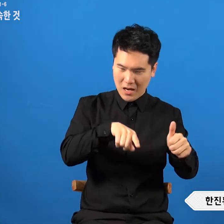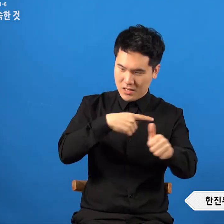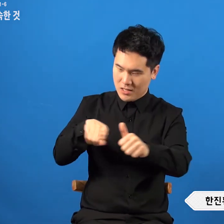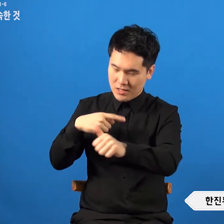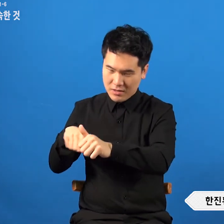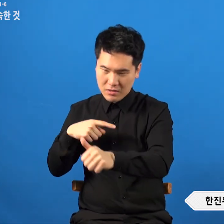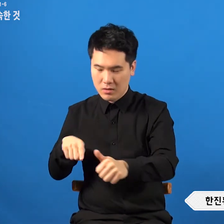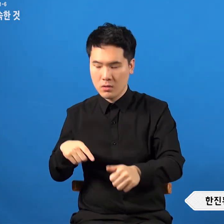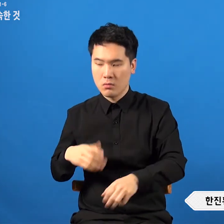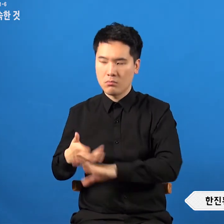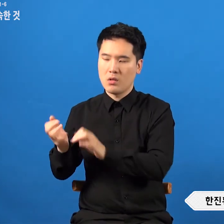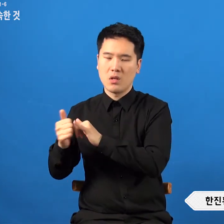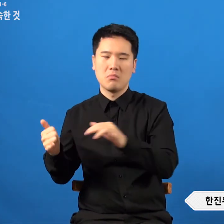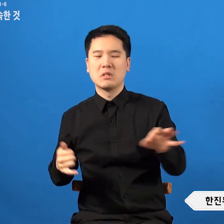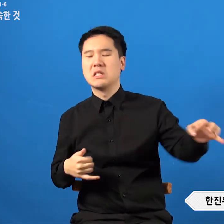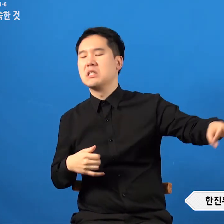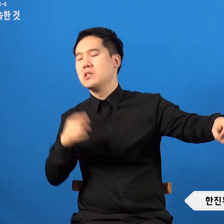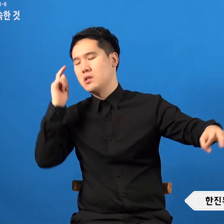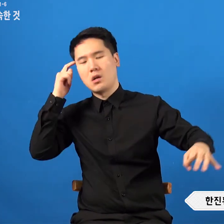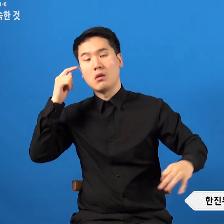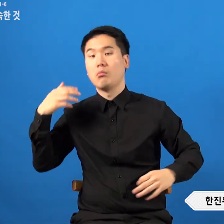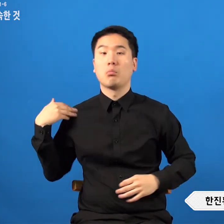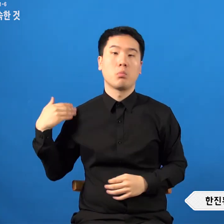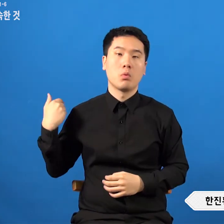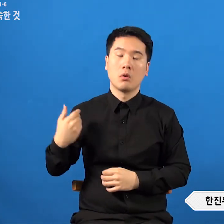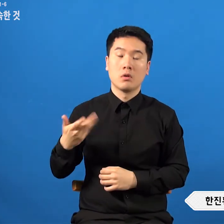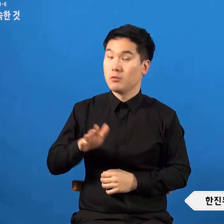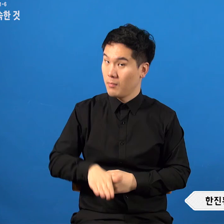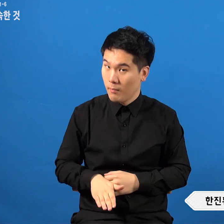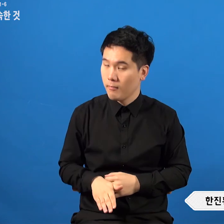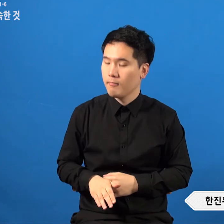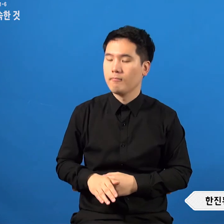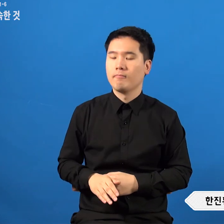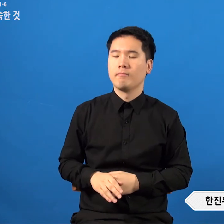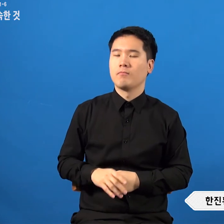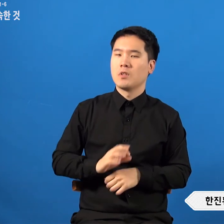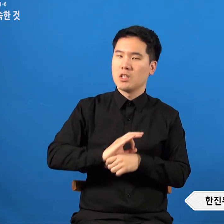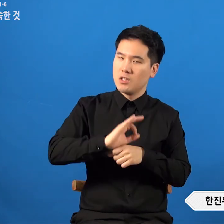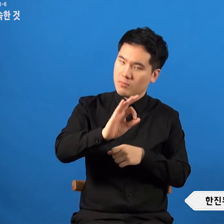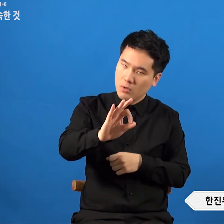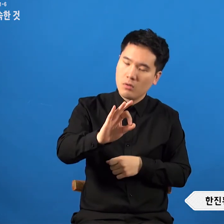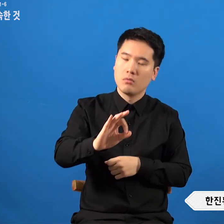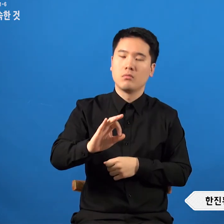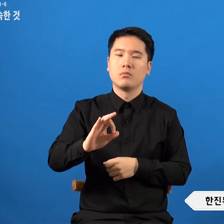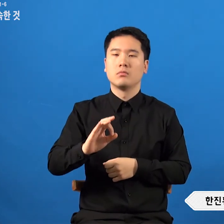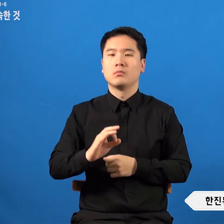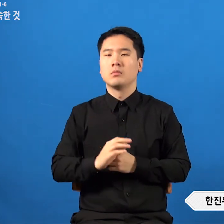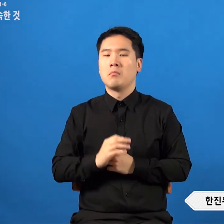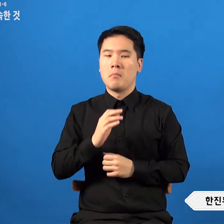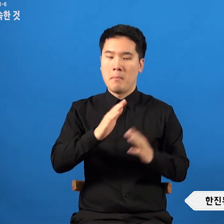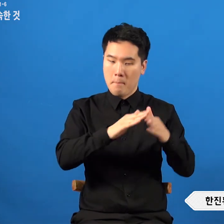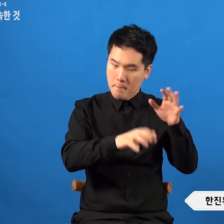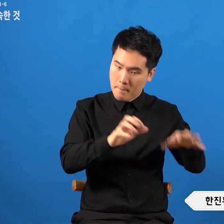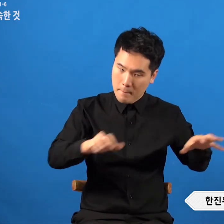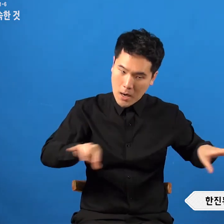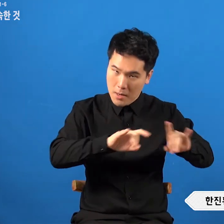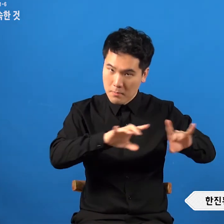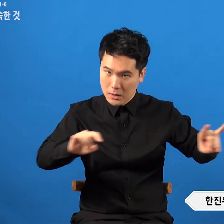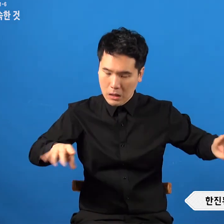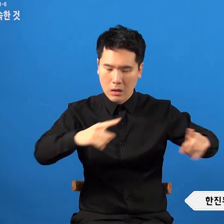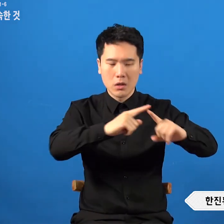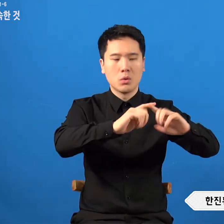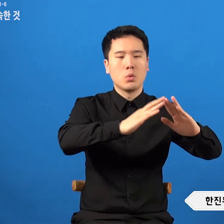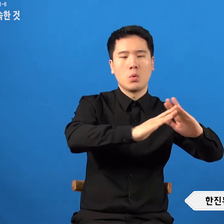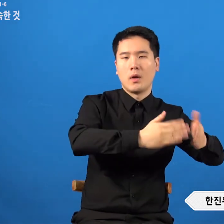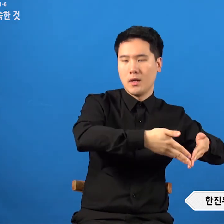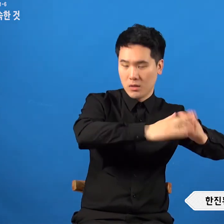사람들 눈에는 별거 아닌 것처럼 보일지도 모르겠습니다. 그러나 10년 후에는